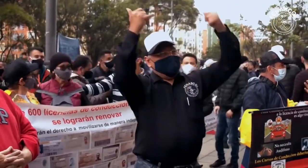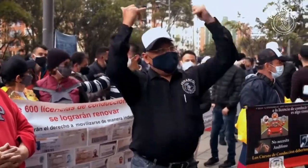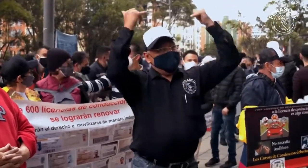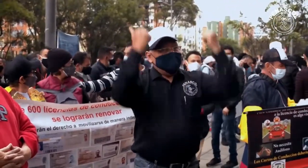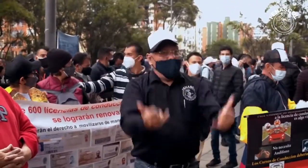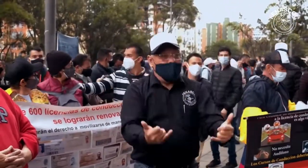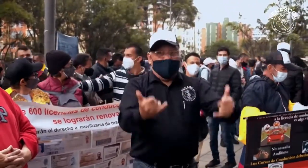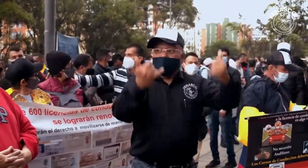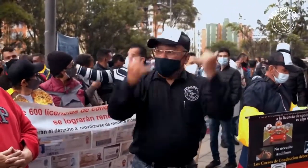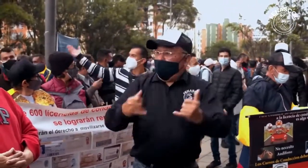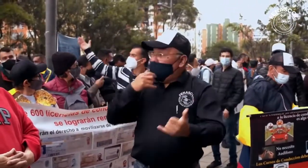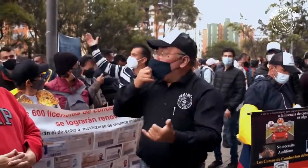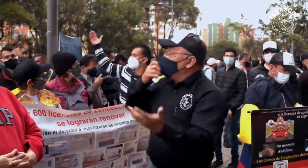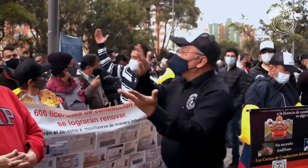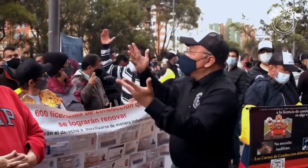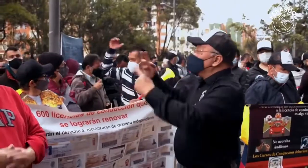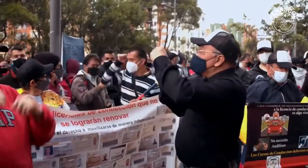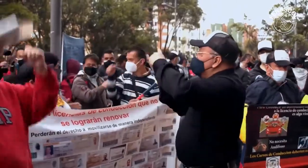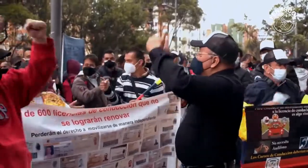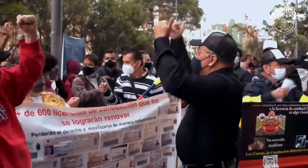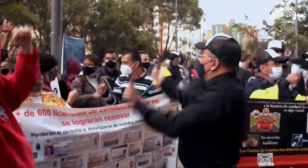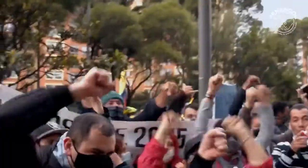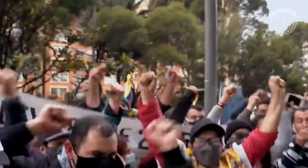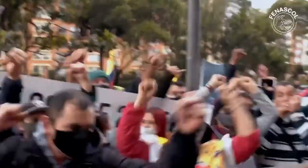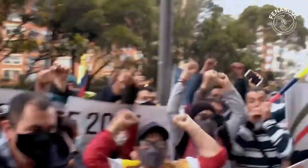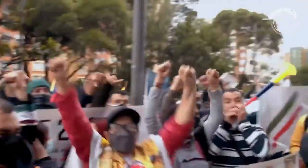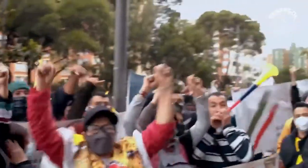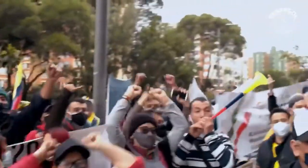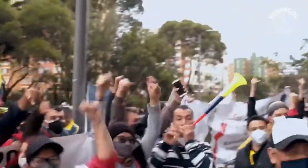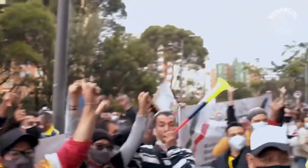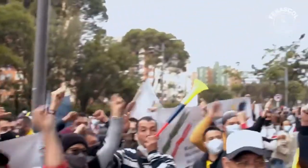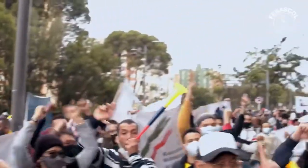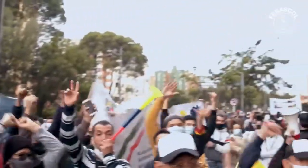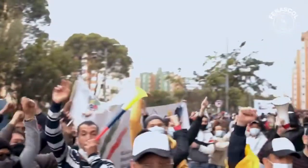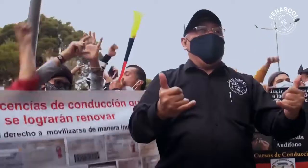muchos lugares de Colombia. Exigimos nuestra licencia de conducción ya.